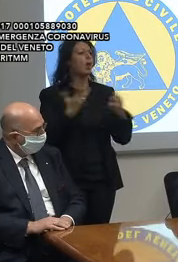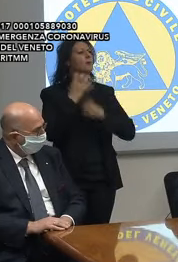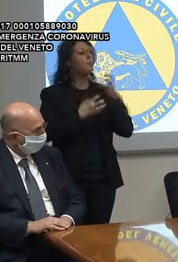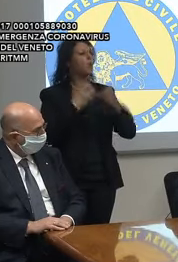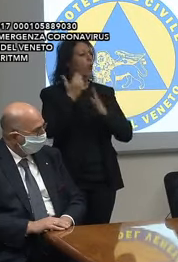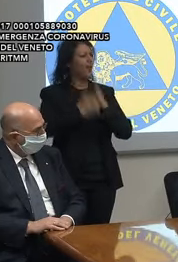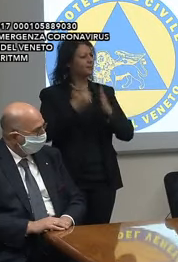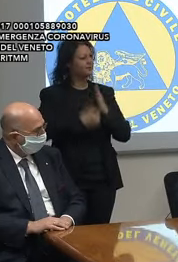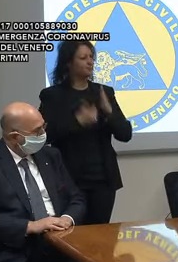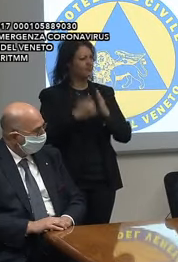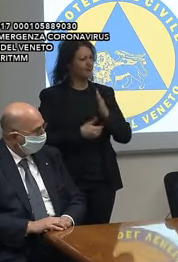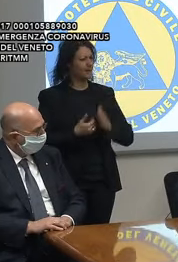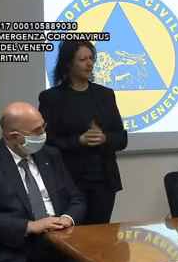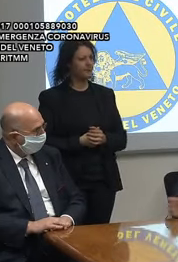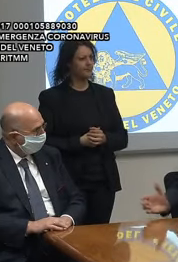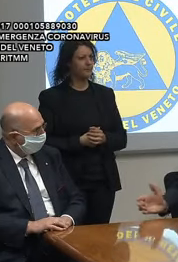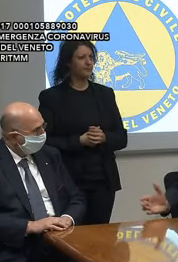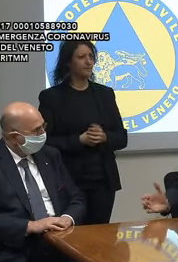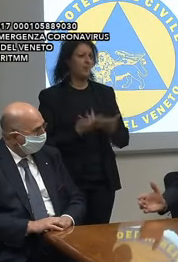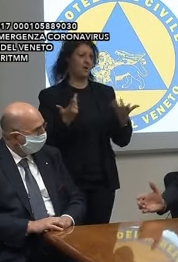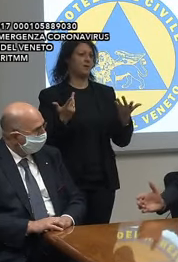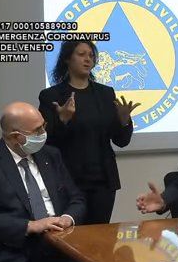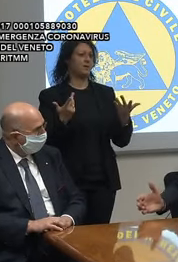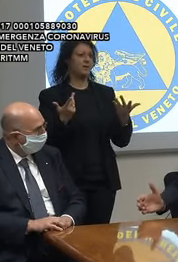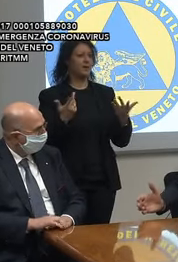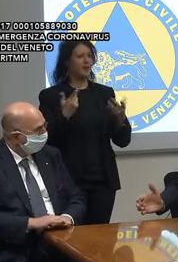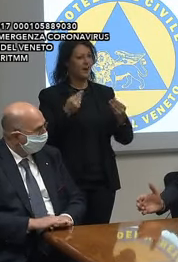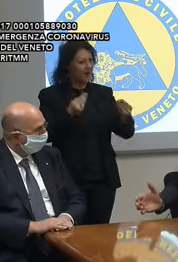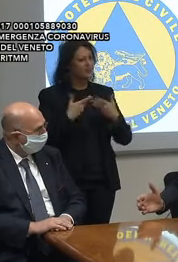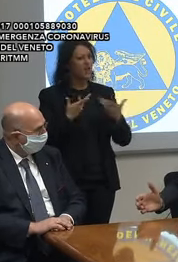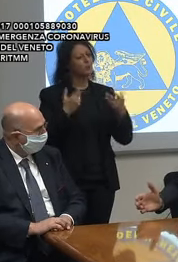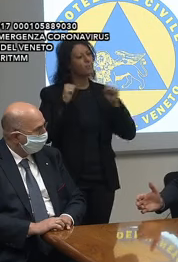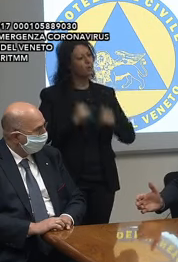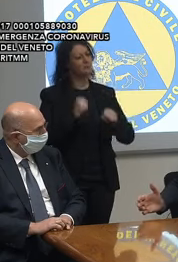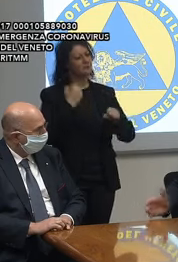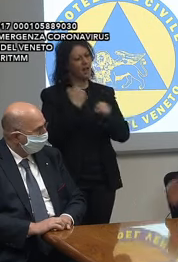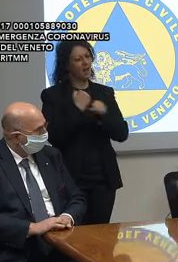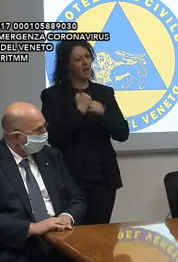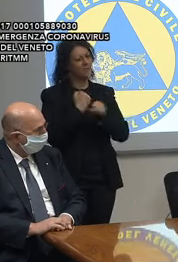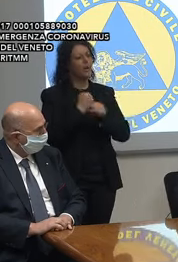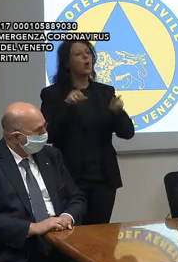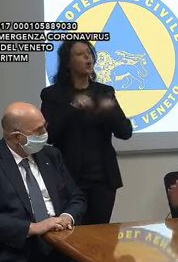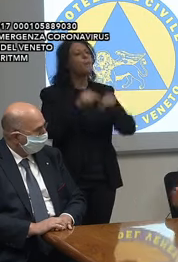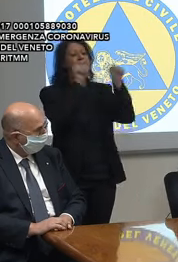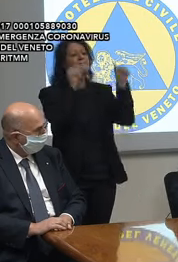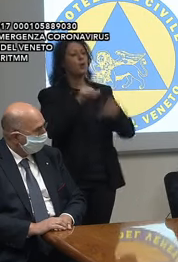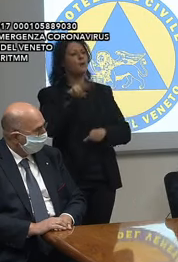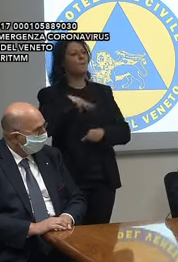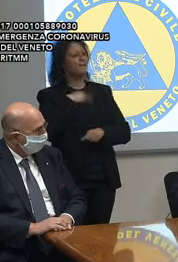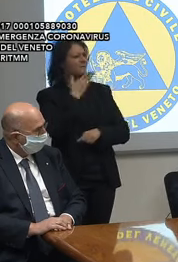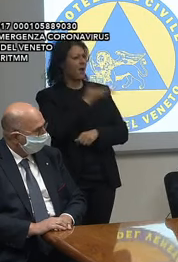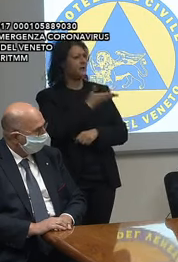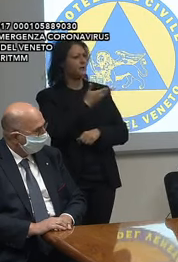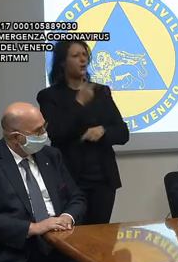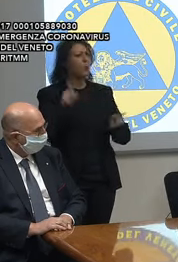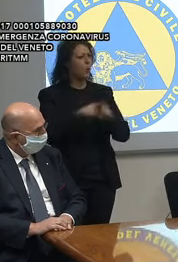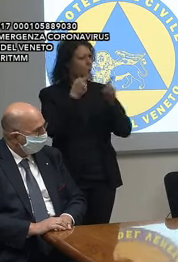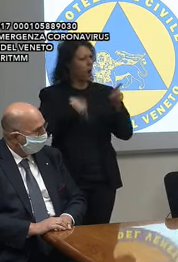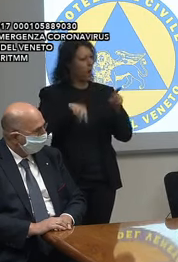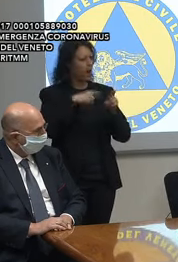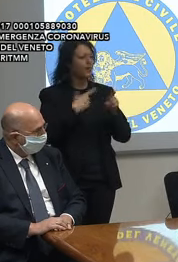d'anni ce lo fa inaugurare. Fate in modo di farci lavorare come una mentalità da privati, rispettando le regole. Guardate, noi abbiamo